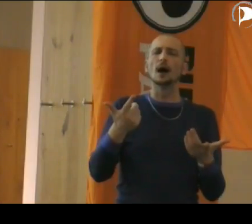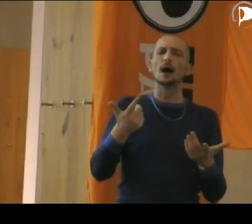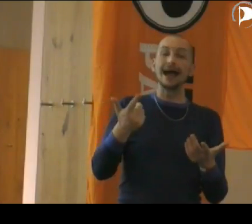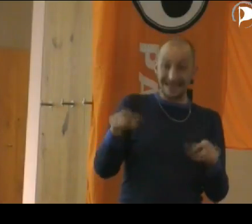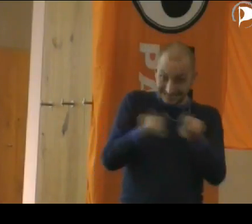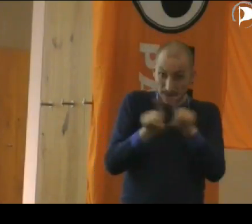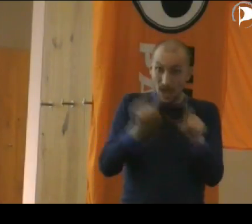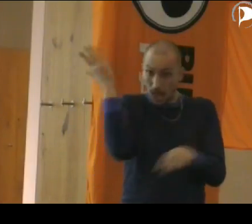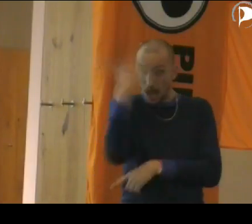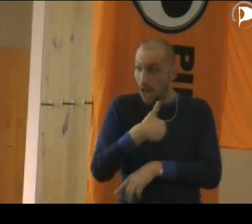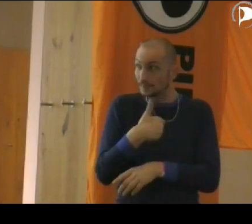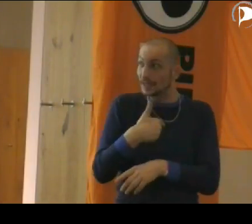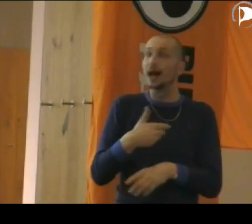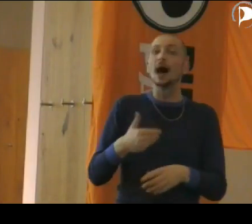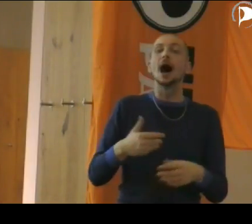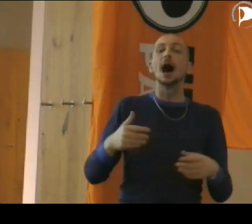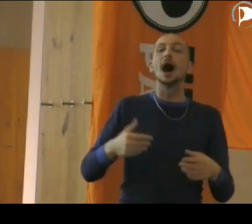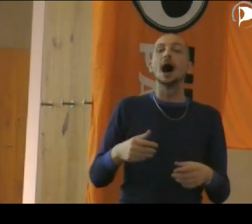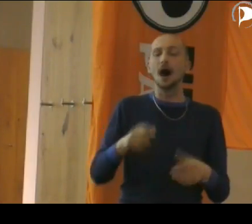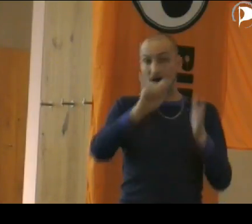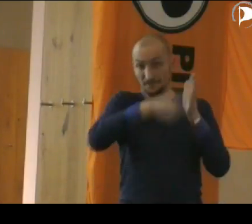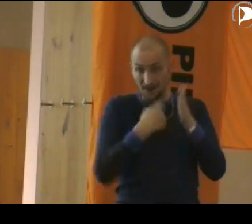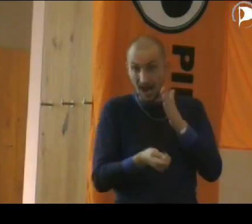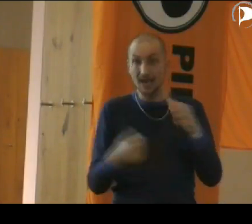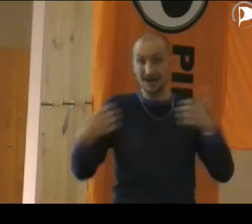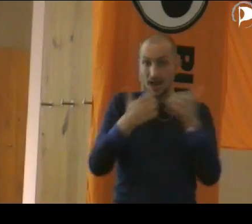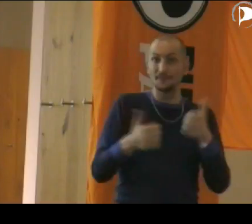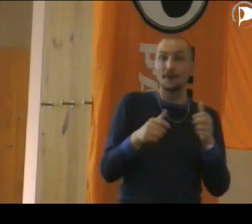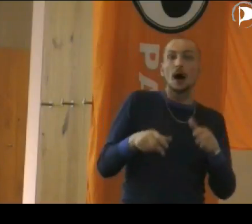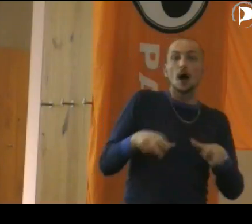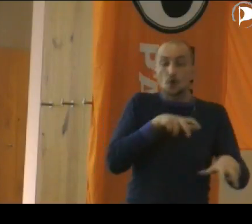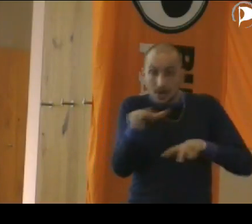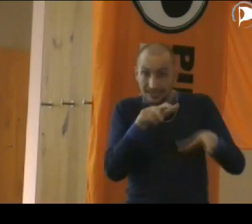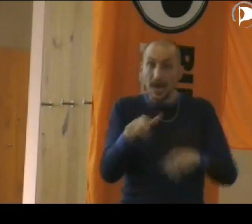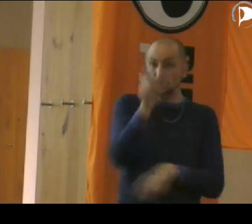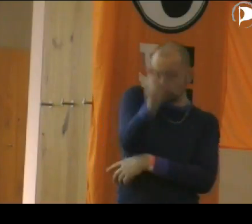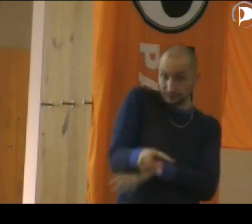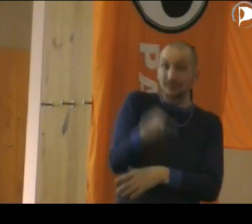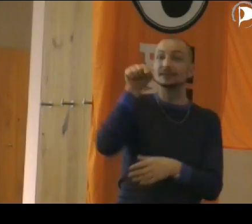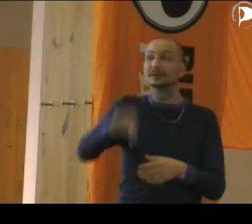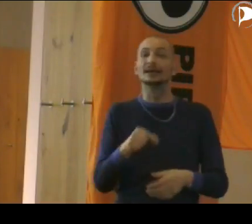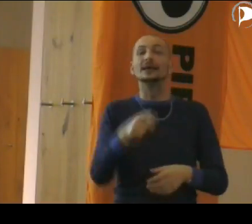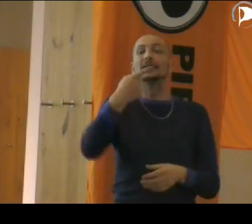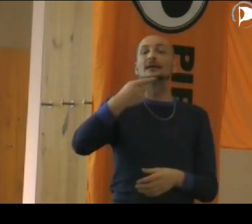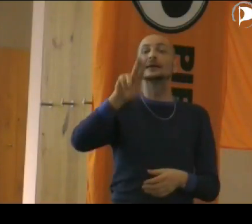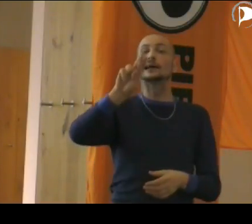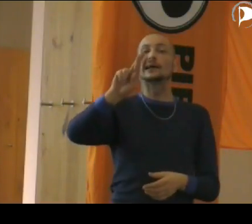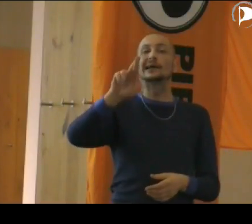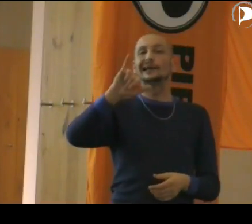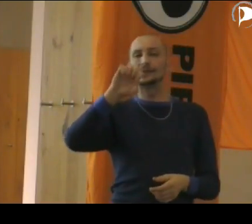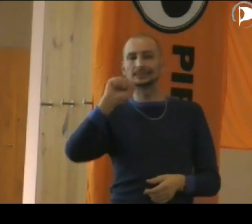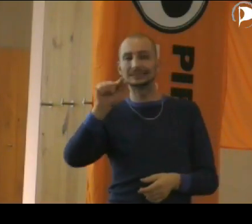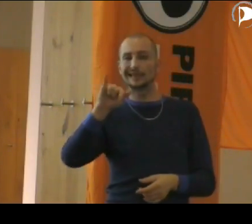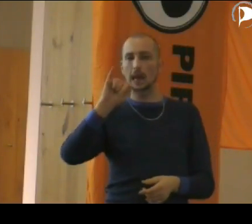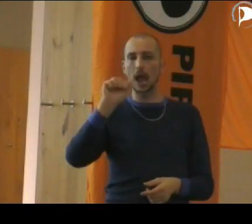wahlgang vom nato ernannt ich dachte hiermit öffentlich lauschen das denn christian gross auch bekannt und